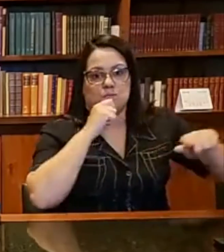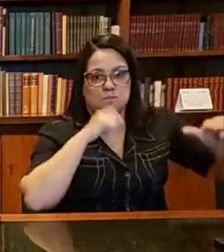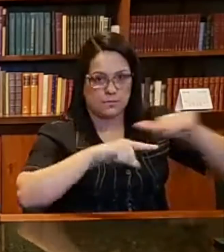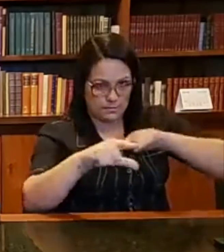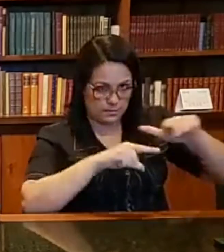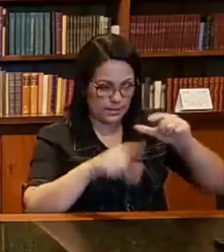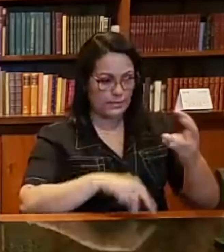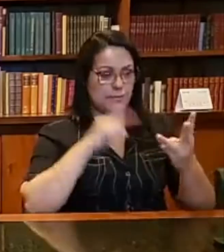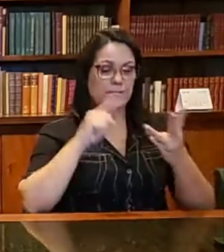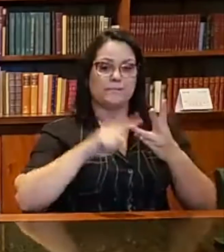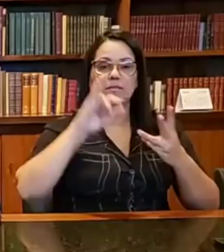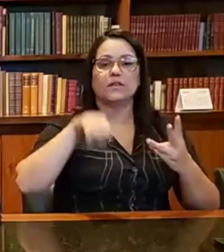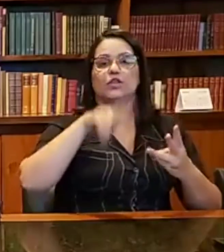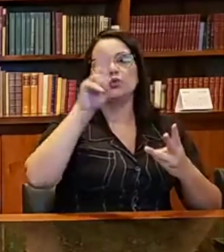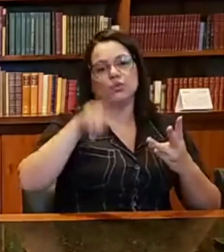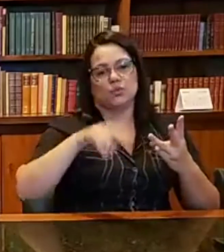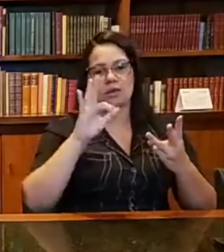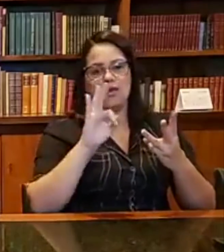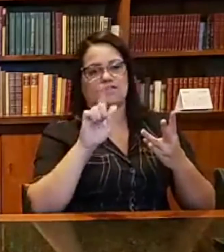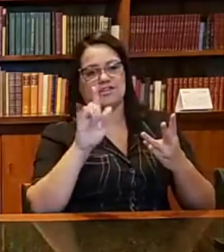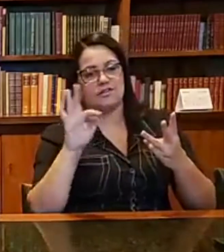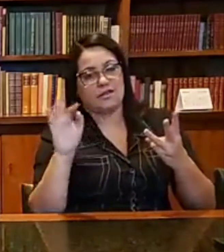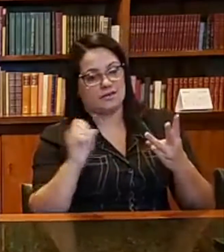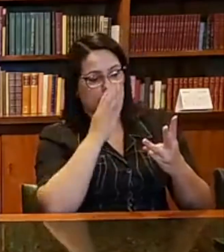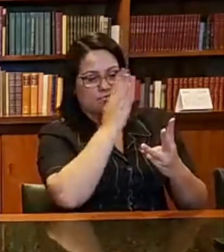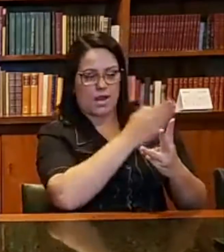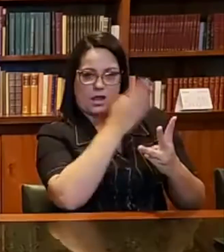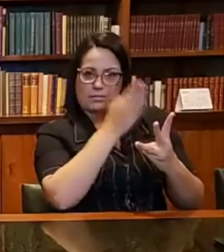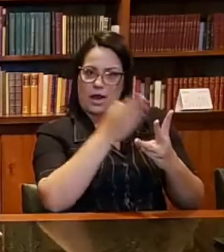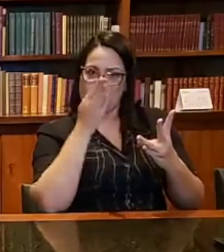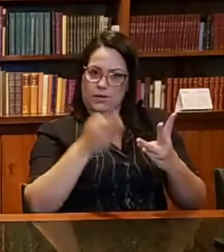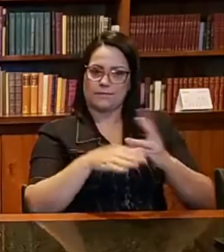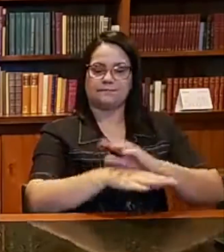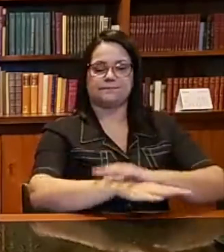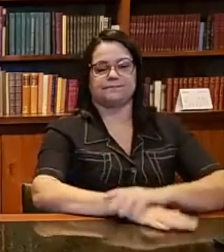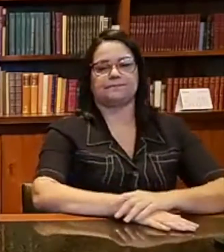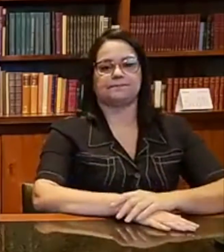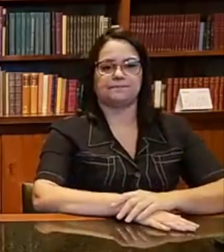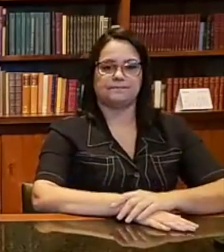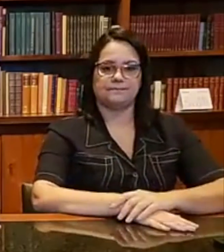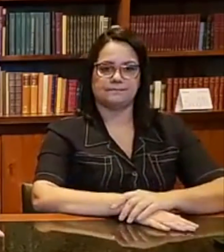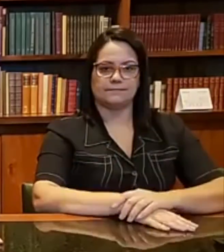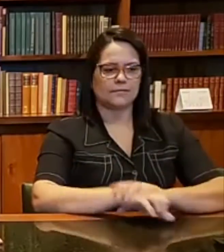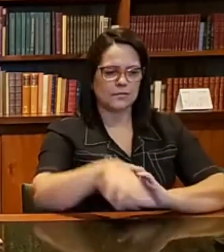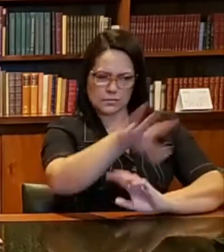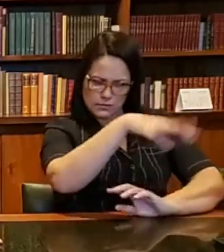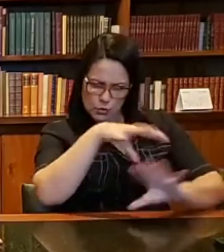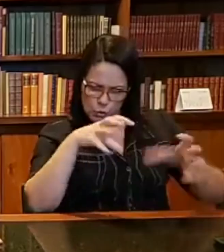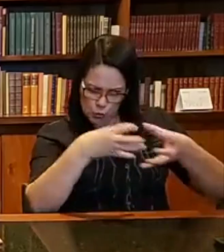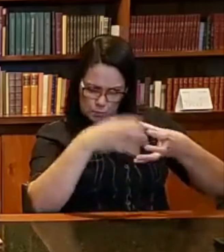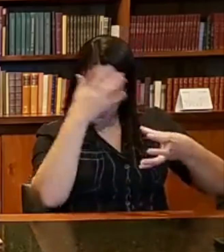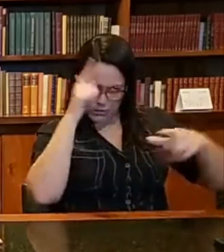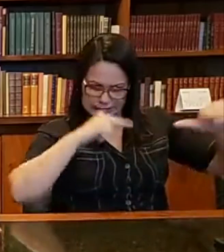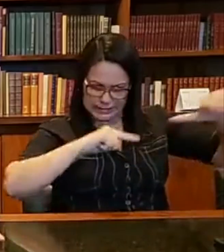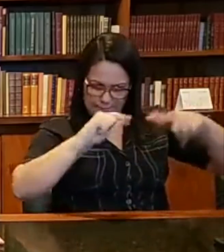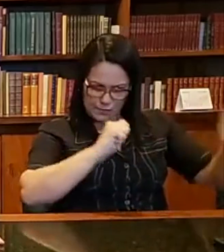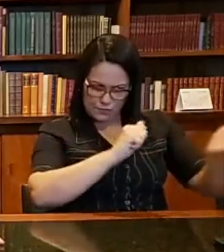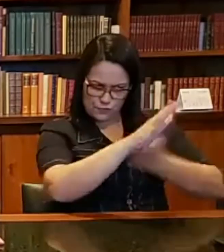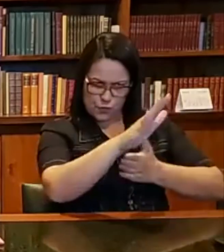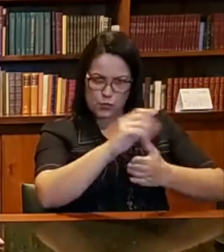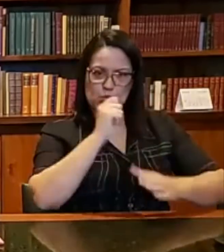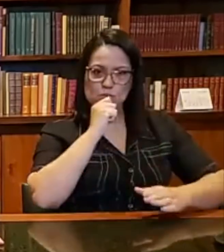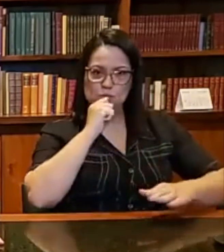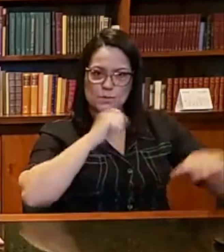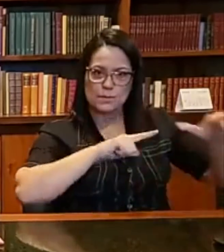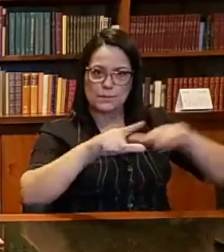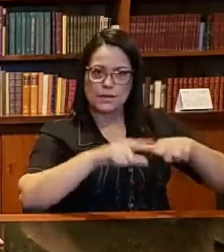junho, a questão do FGTS. Essa quantidade de pessoas no seguro-desemprego é uma preocupação,